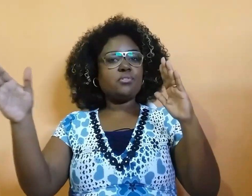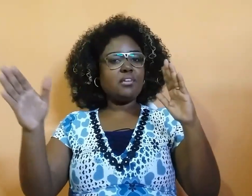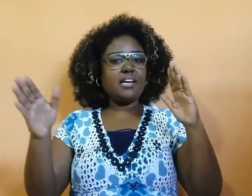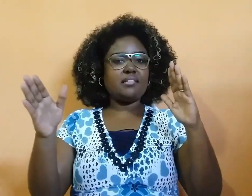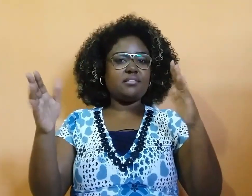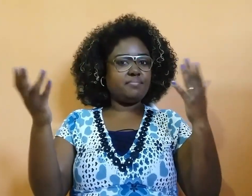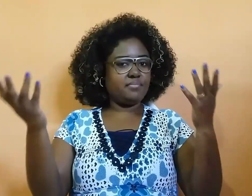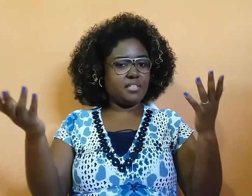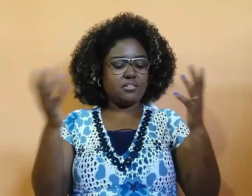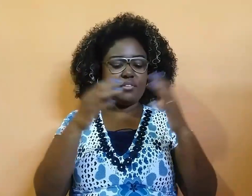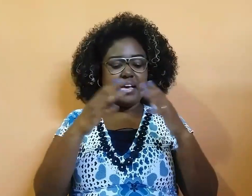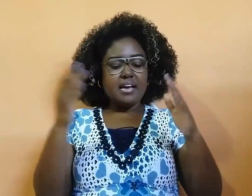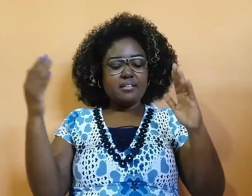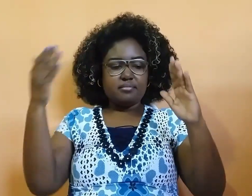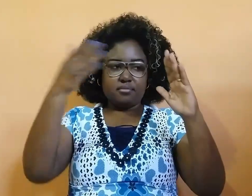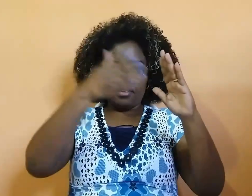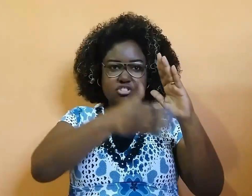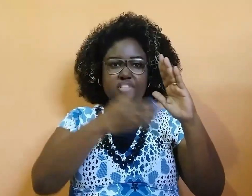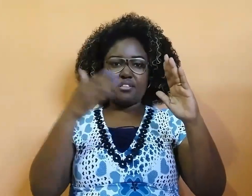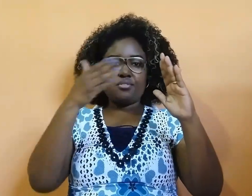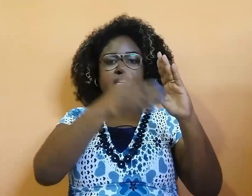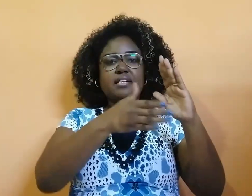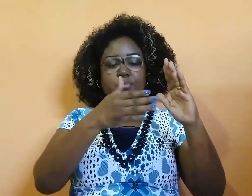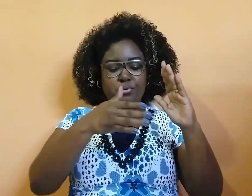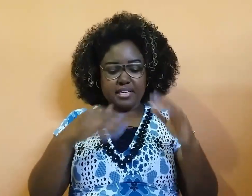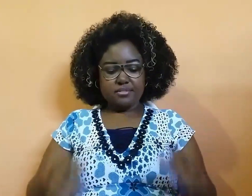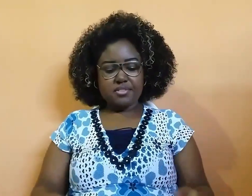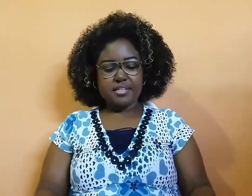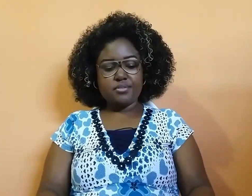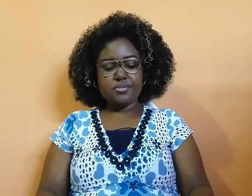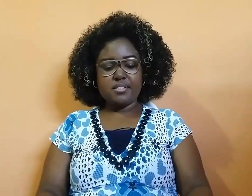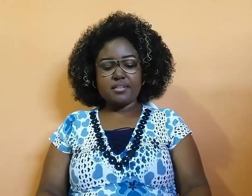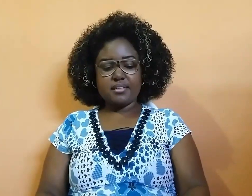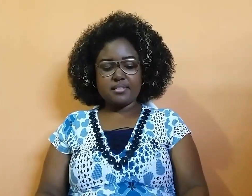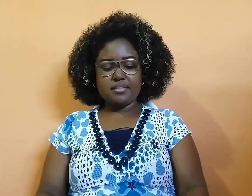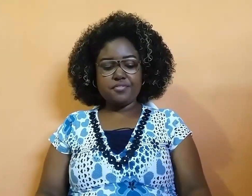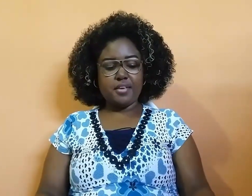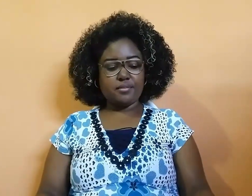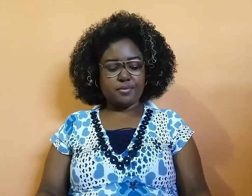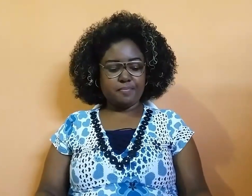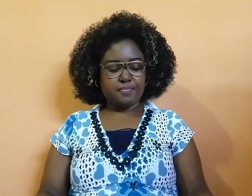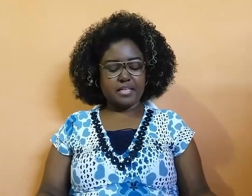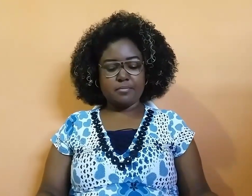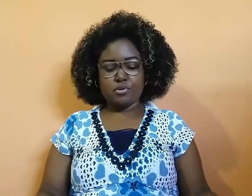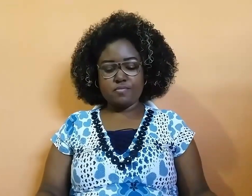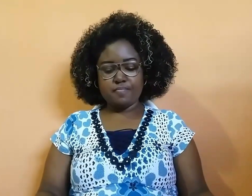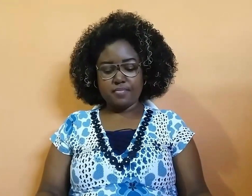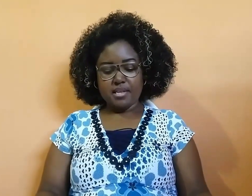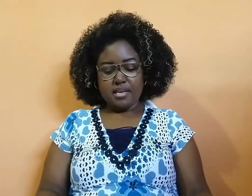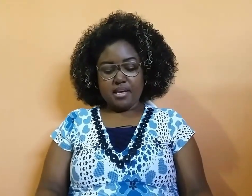outro ato tão direcionado para o lado certo o sinal tem que ser feito tá bom